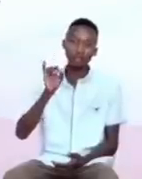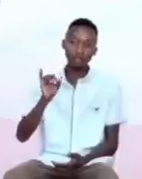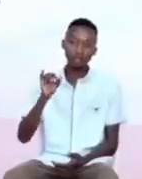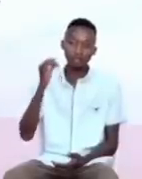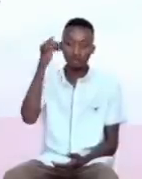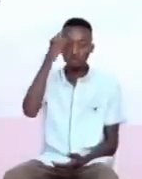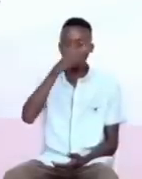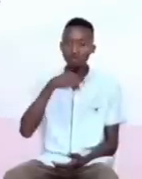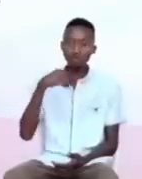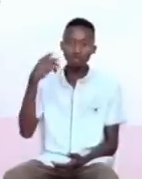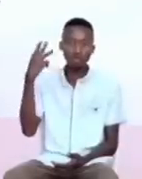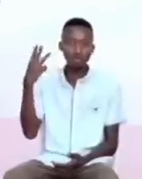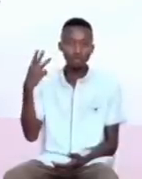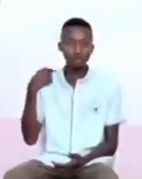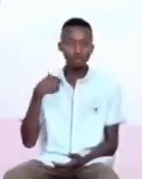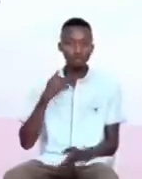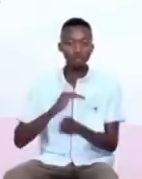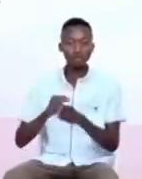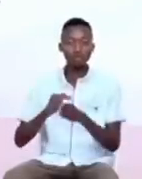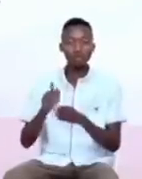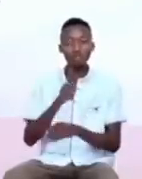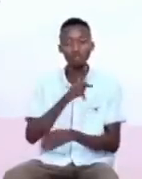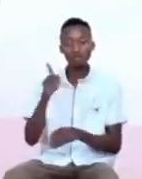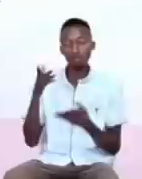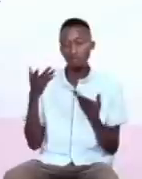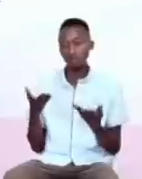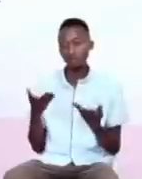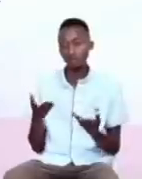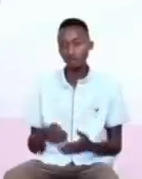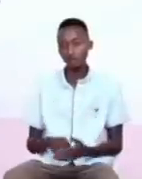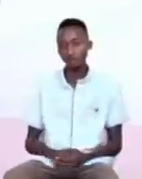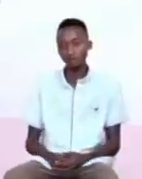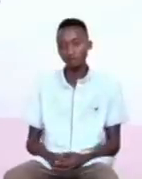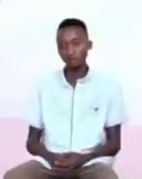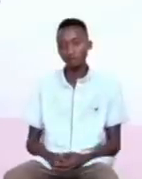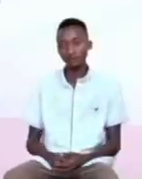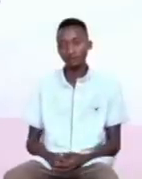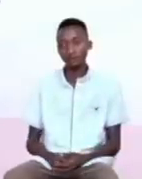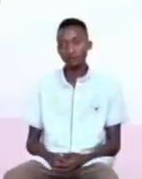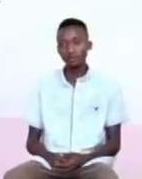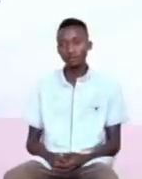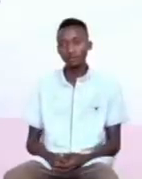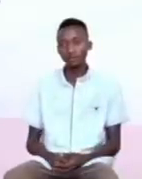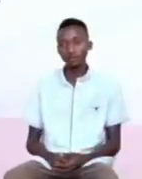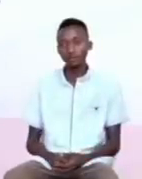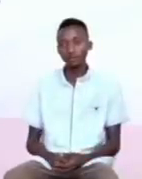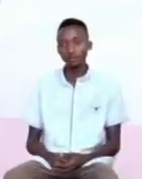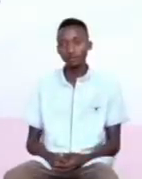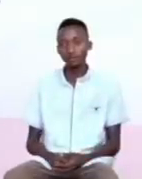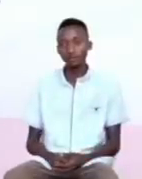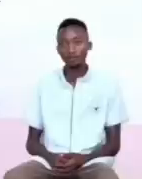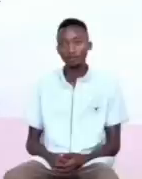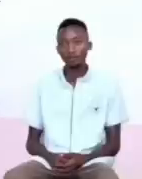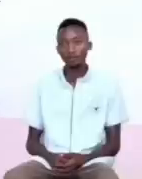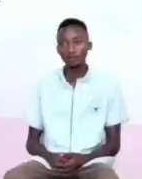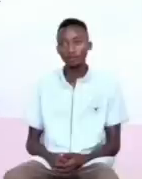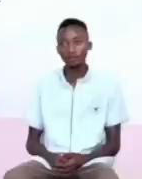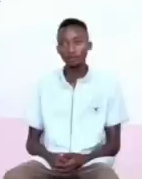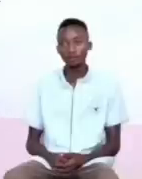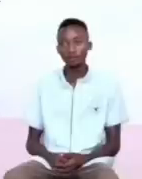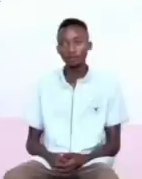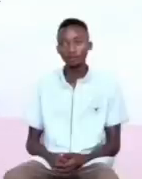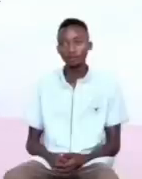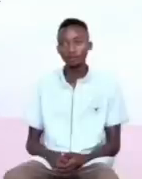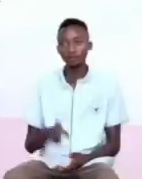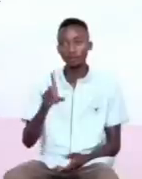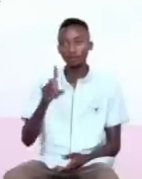Mithali sura ya 3, mimi nitatumia Kiswahili cha kisasa, wewe tumia kile cha kizamani. Na kuna bwana mmoja, huyu